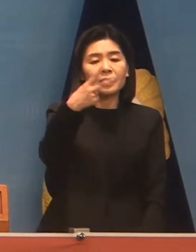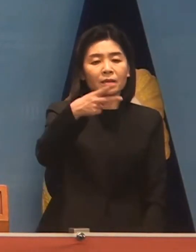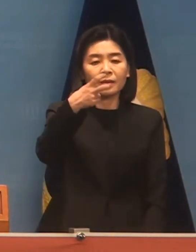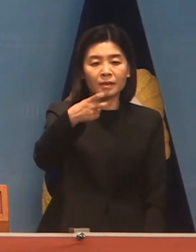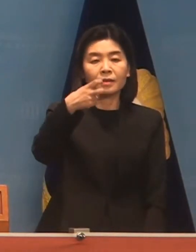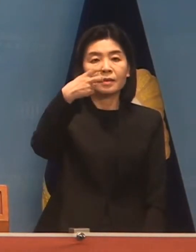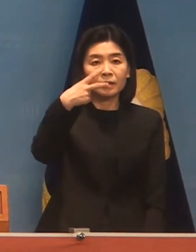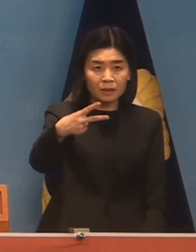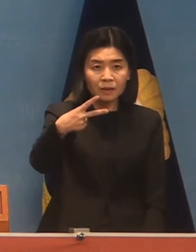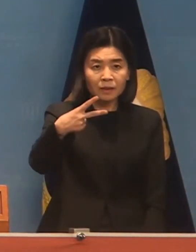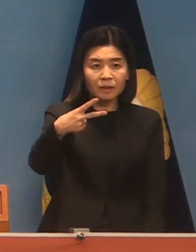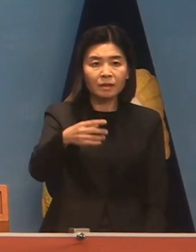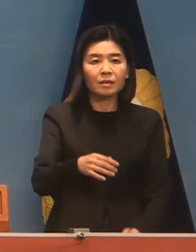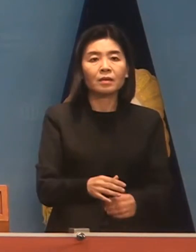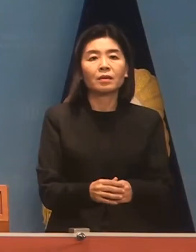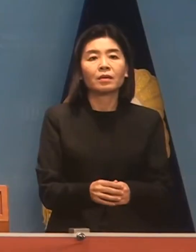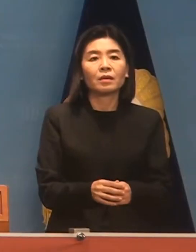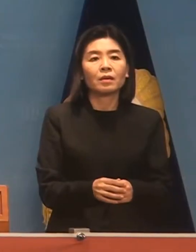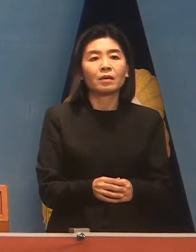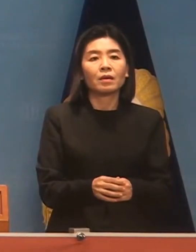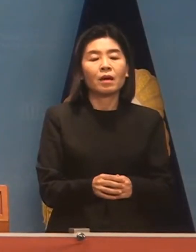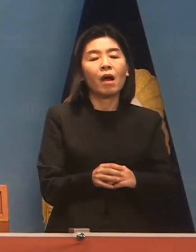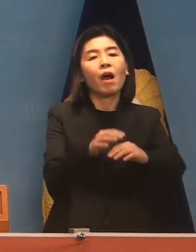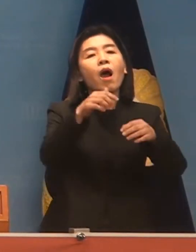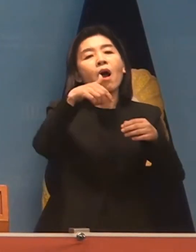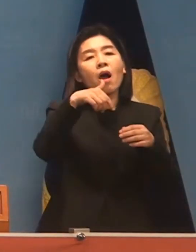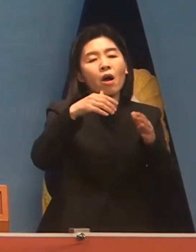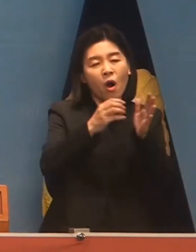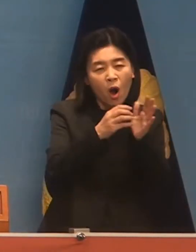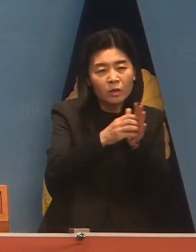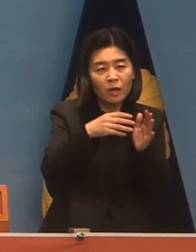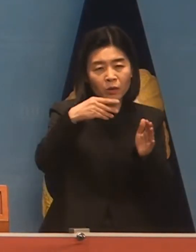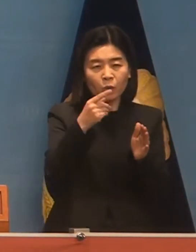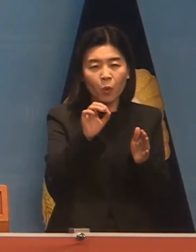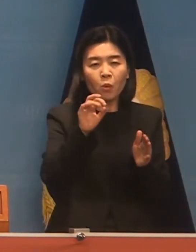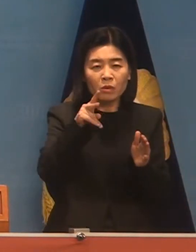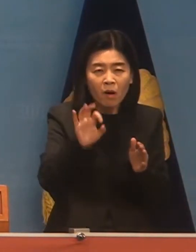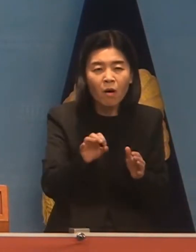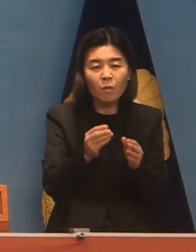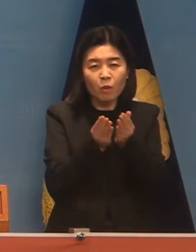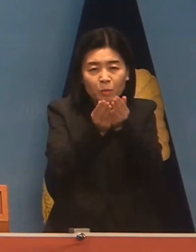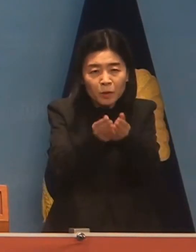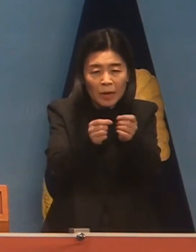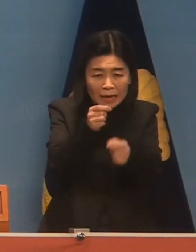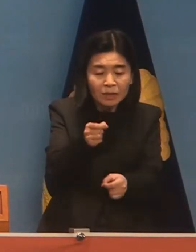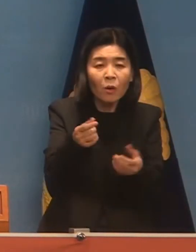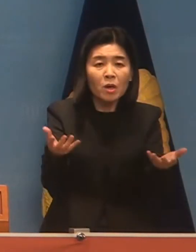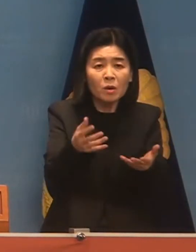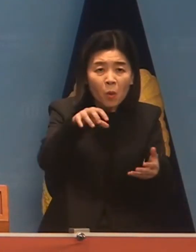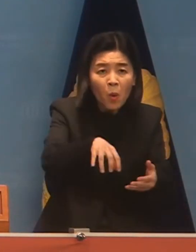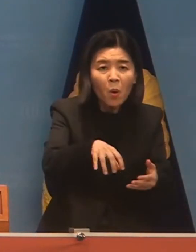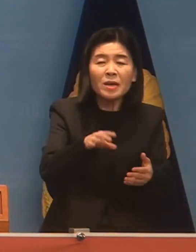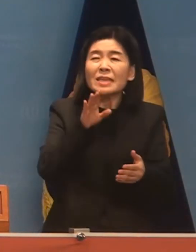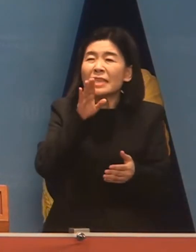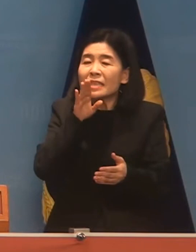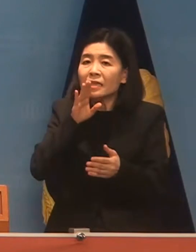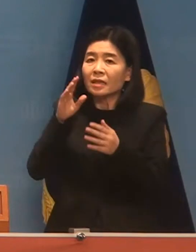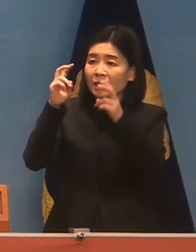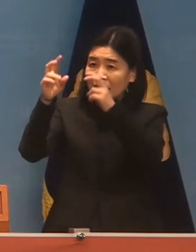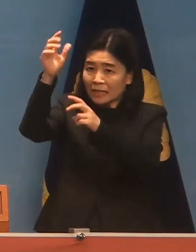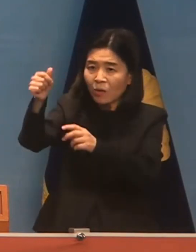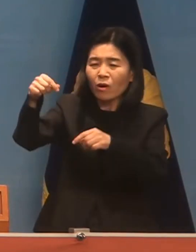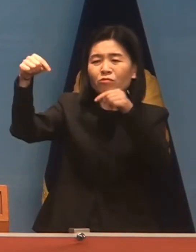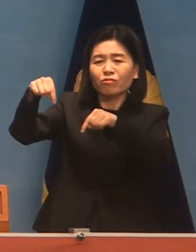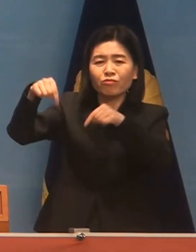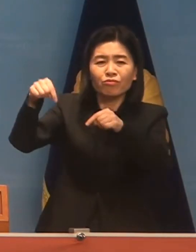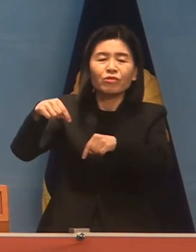2022년 교통부 조선하청지의 51일간 투쟁은 진짜 사장 원청과 교섭을 하기 위한 투쟁이었습니다.